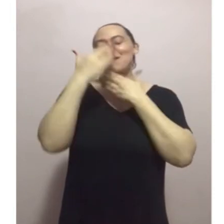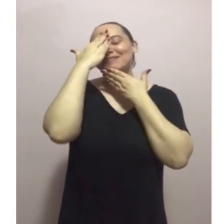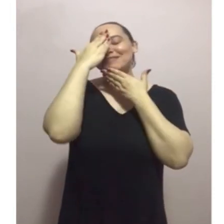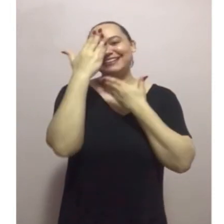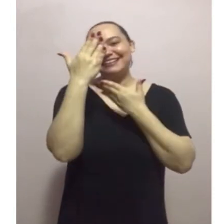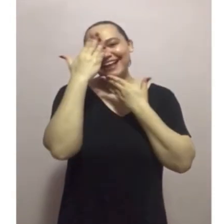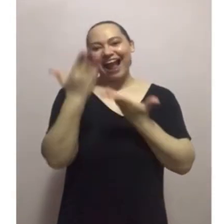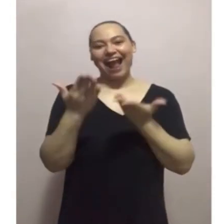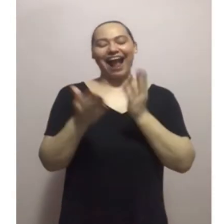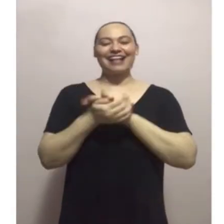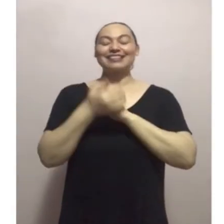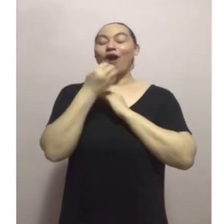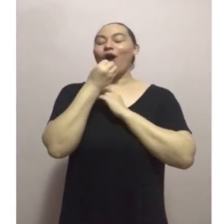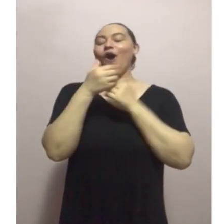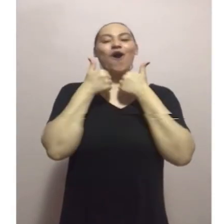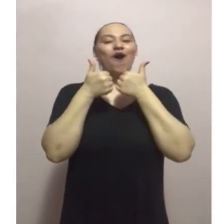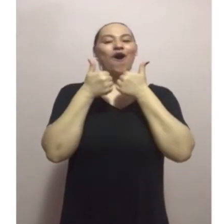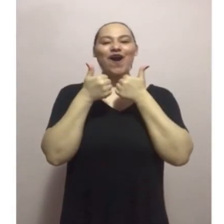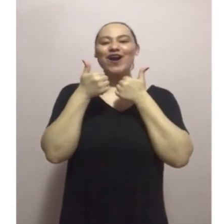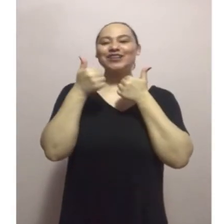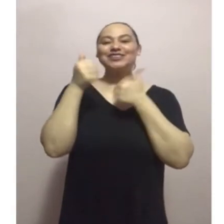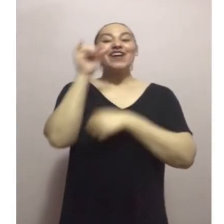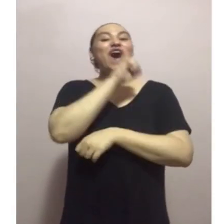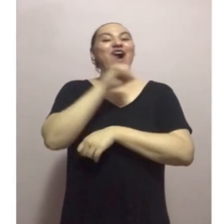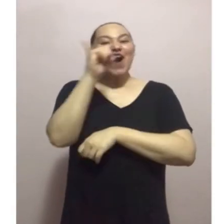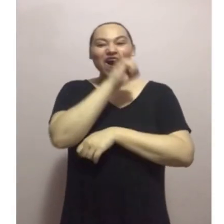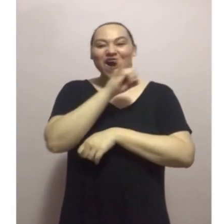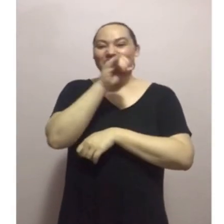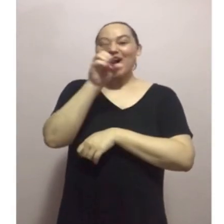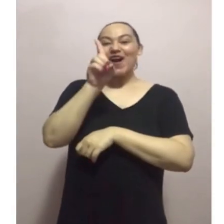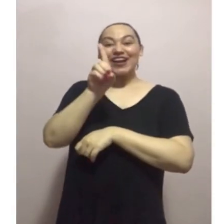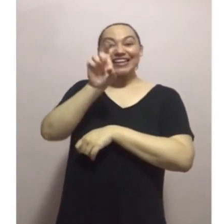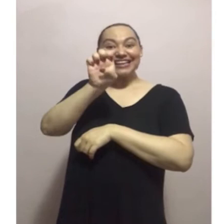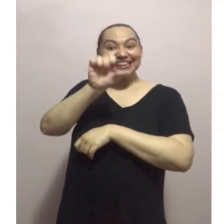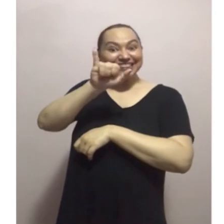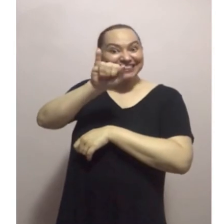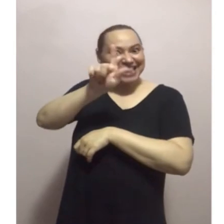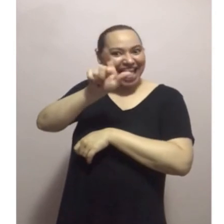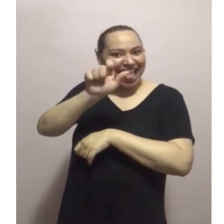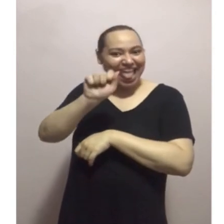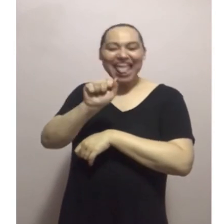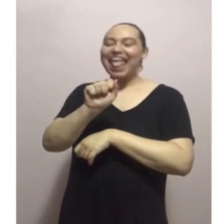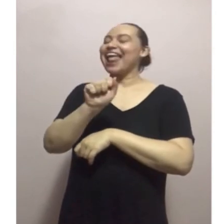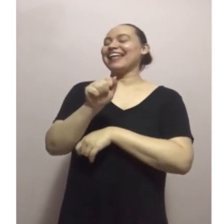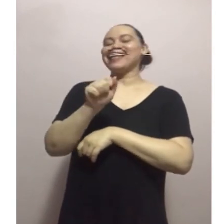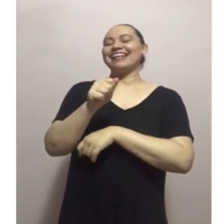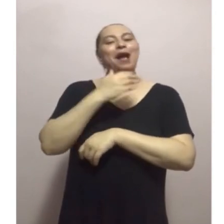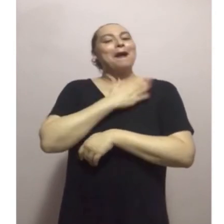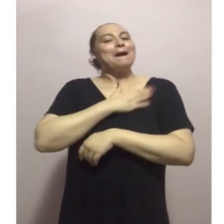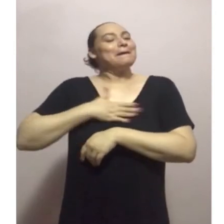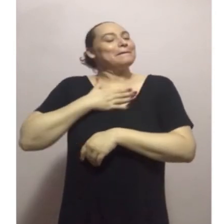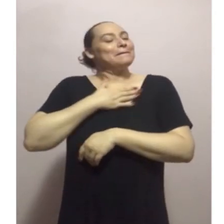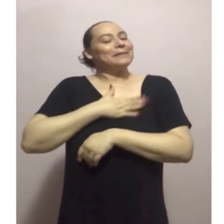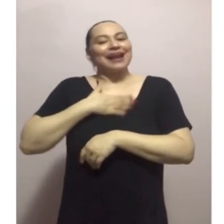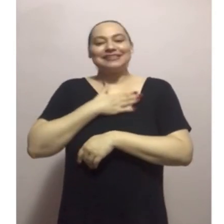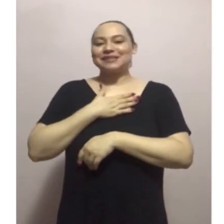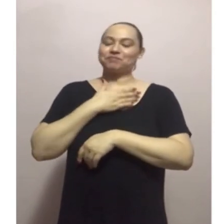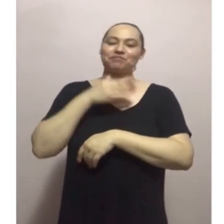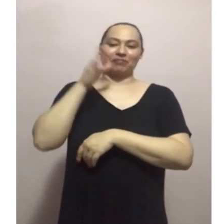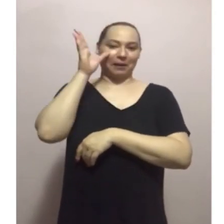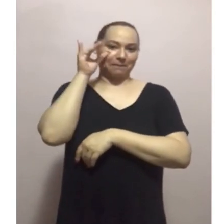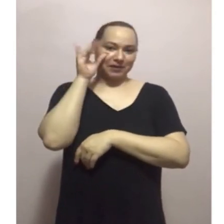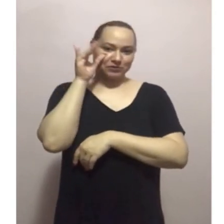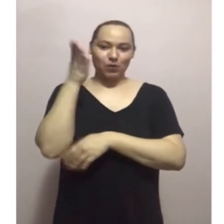que bom, gente, muito bom. Ei, ideia, que Tô bom você aqui. aqui, que bom,